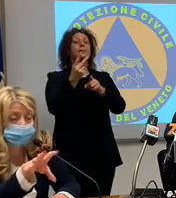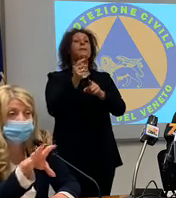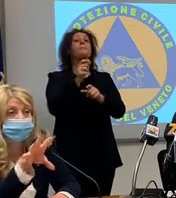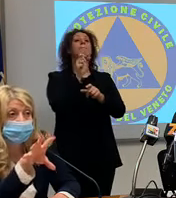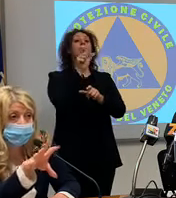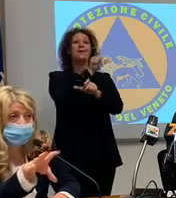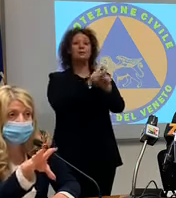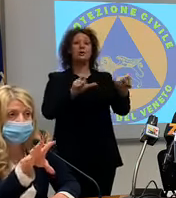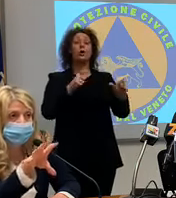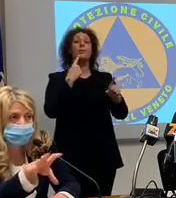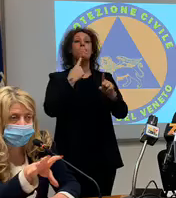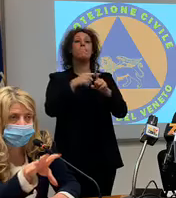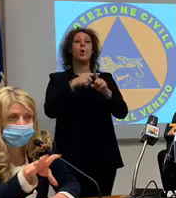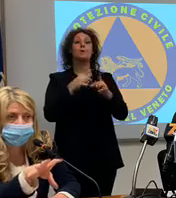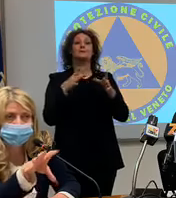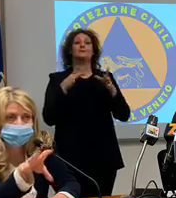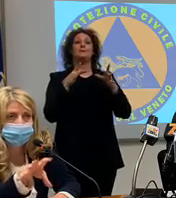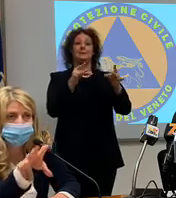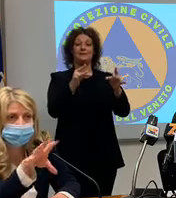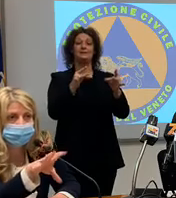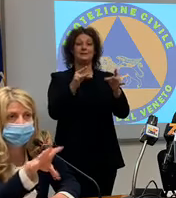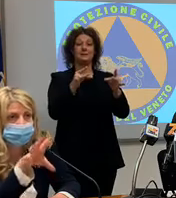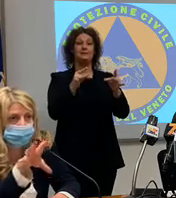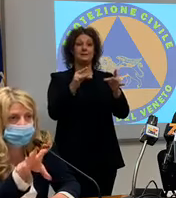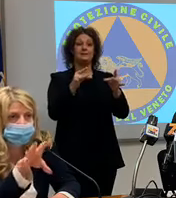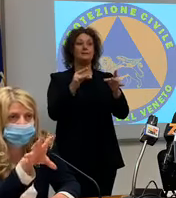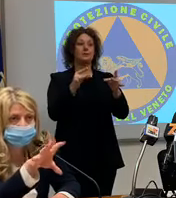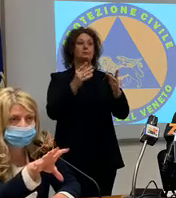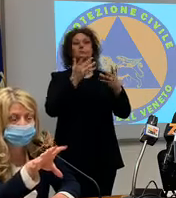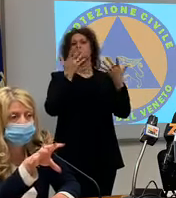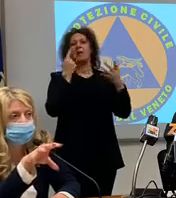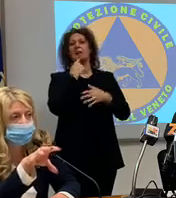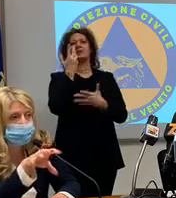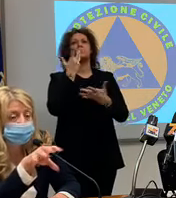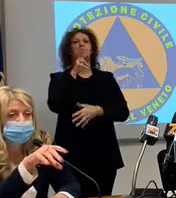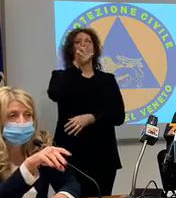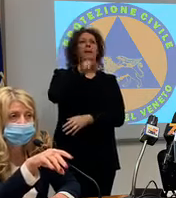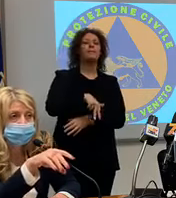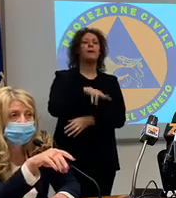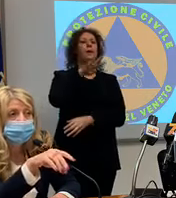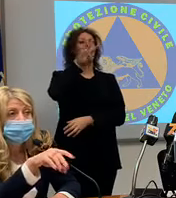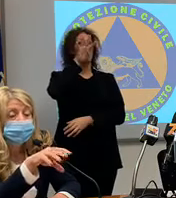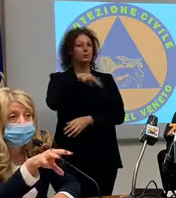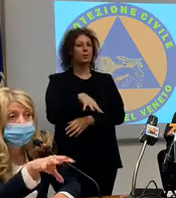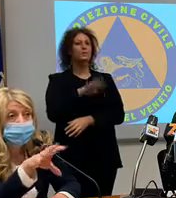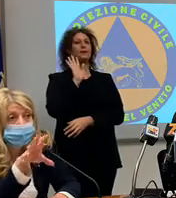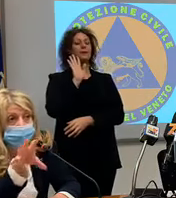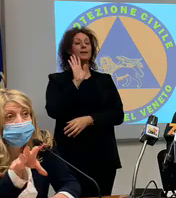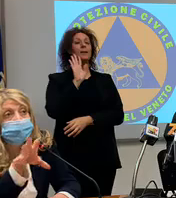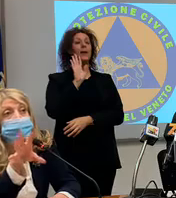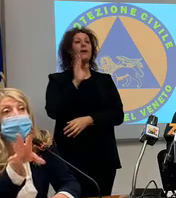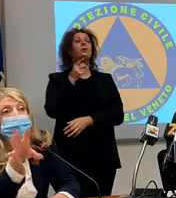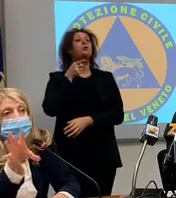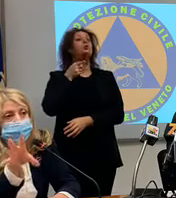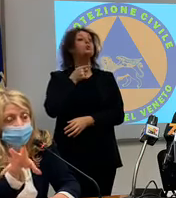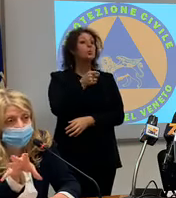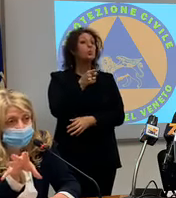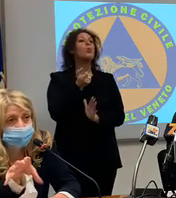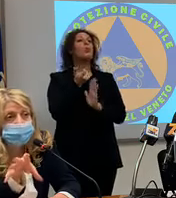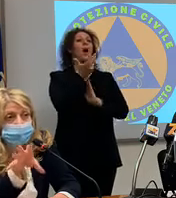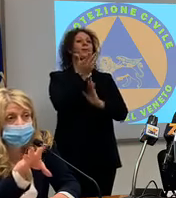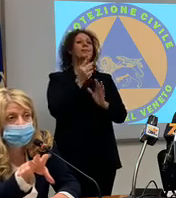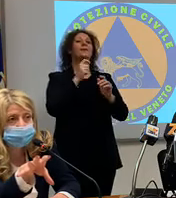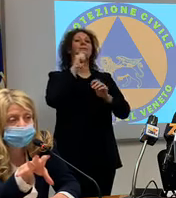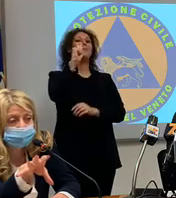positivi come dato assoluto che sono 3000 4000 2000 eccetera su sui tamponi